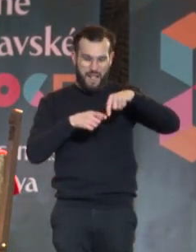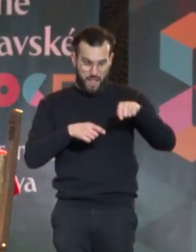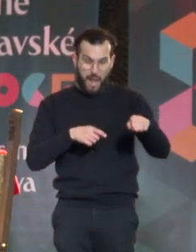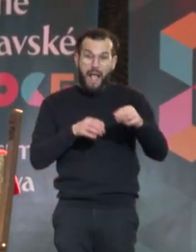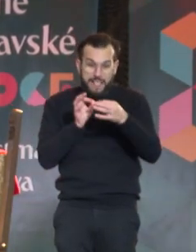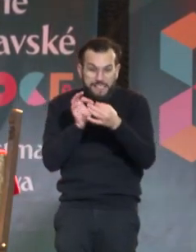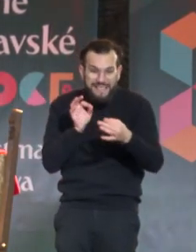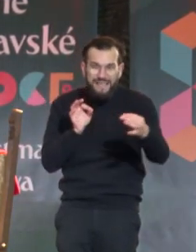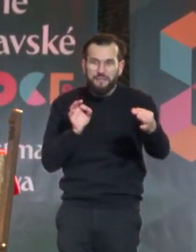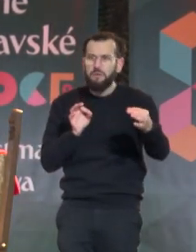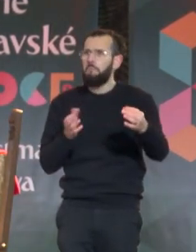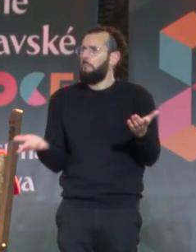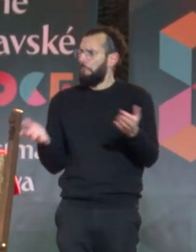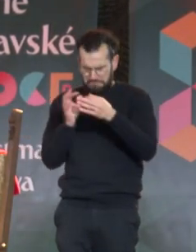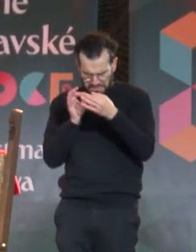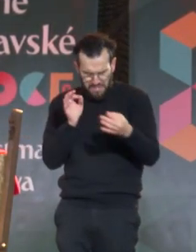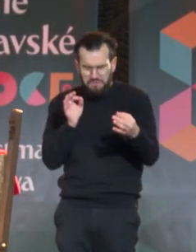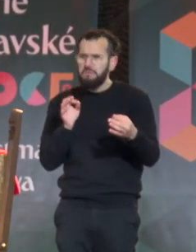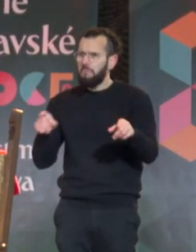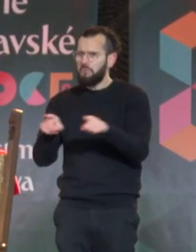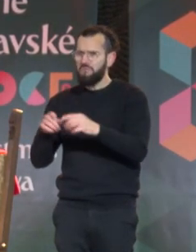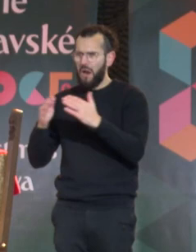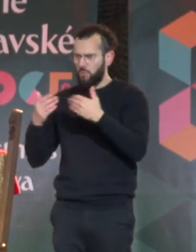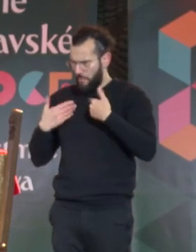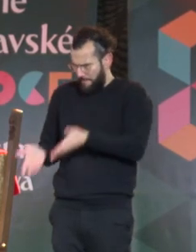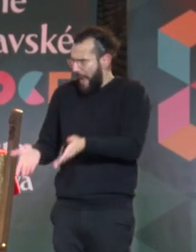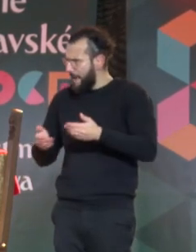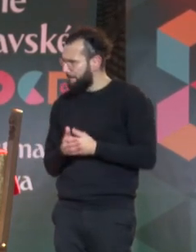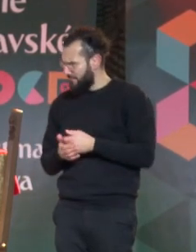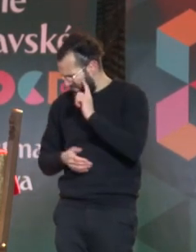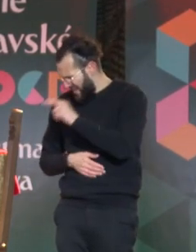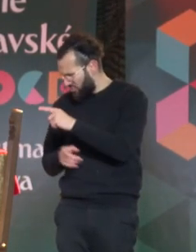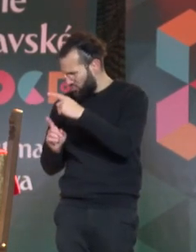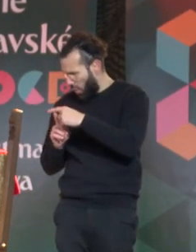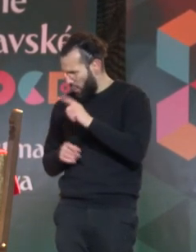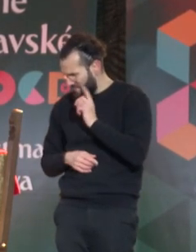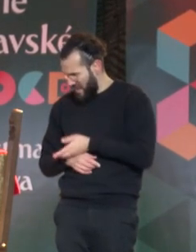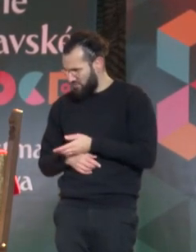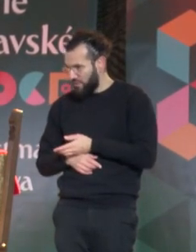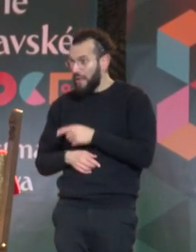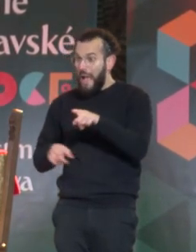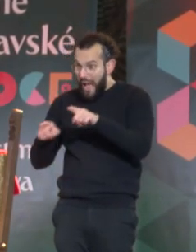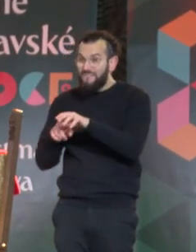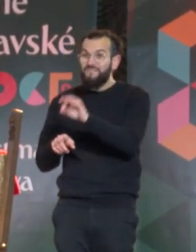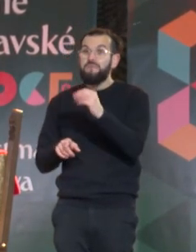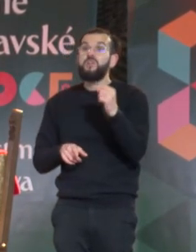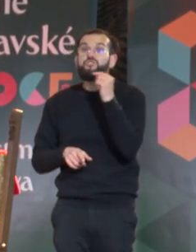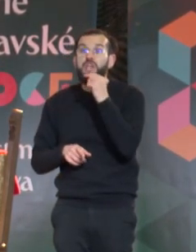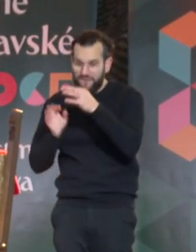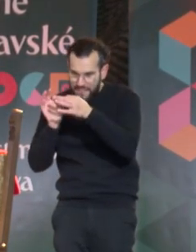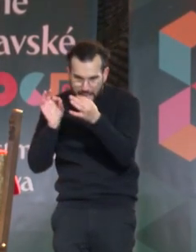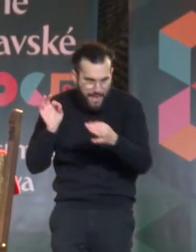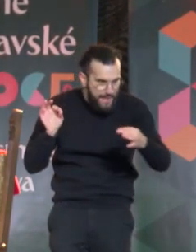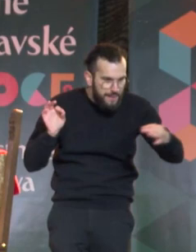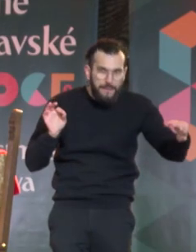To bol vlastne taký povrázok, aký máme doma, Tonko. Aspoň vieš, prečo sme aj tebe vybrali červený.